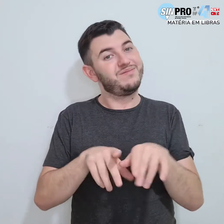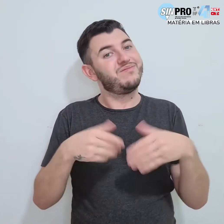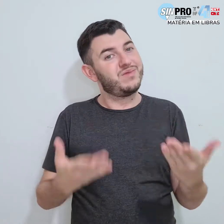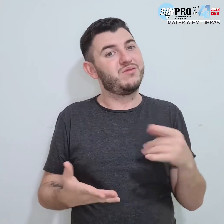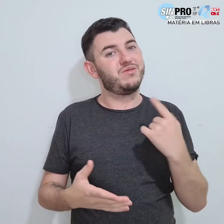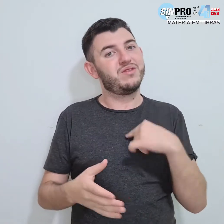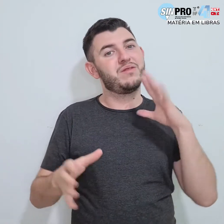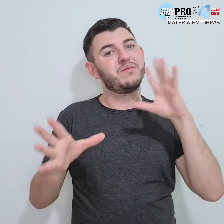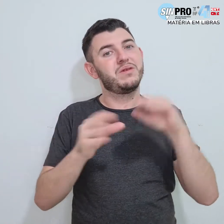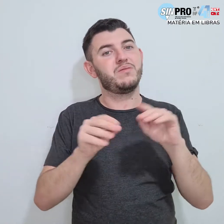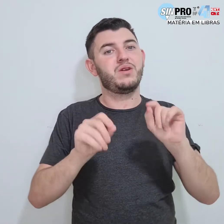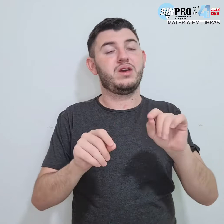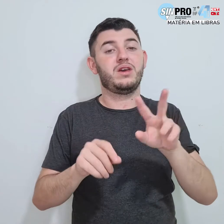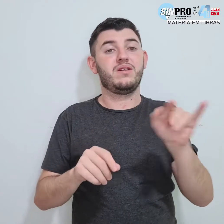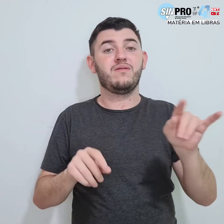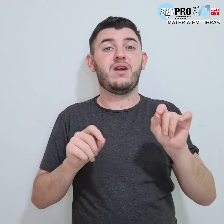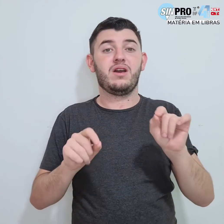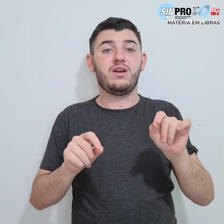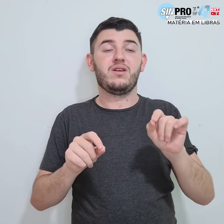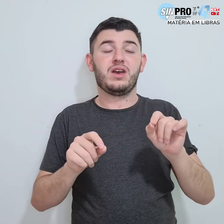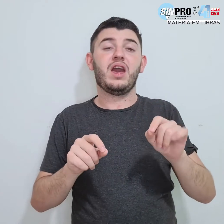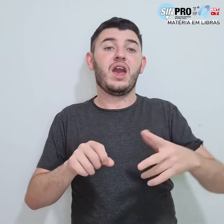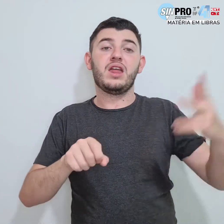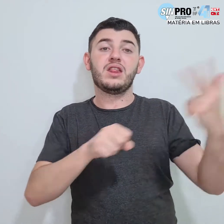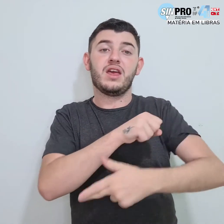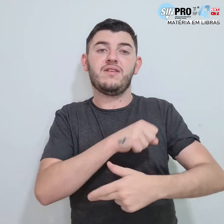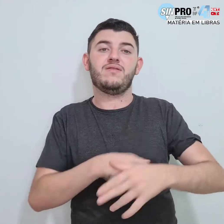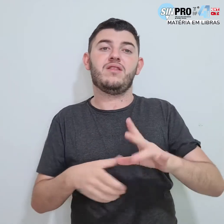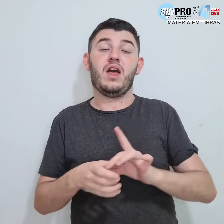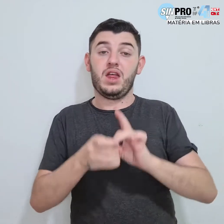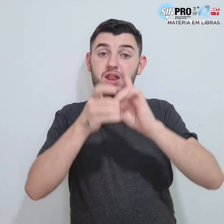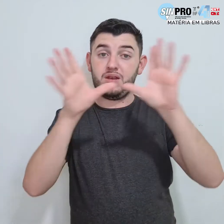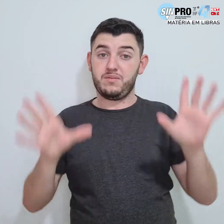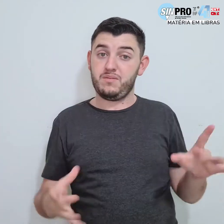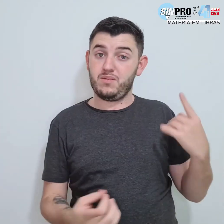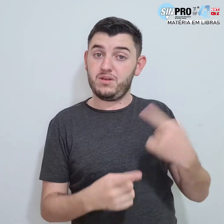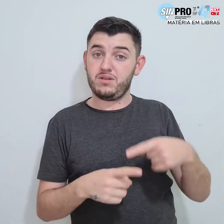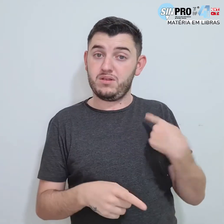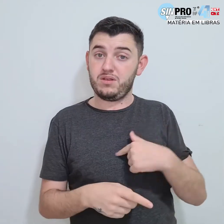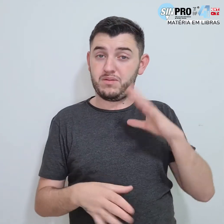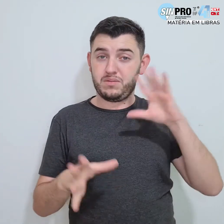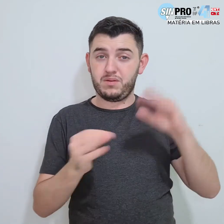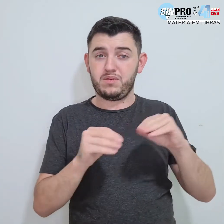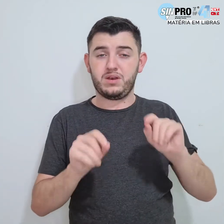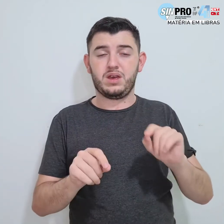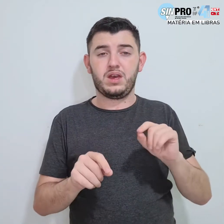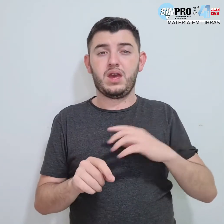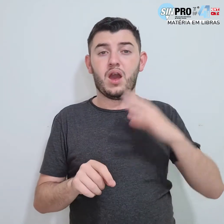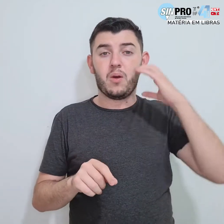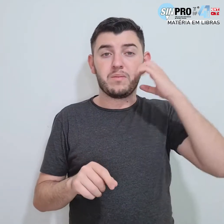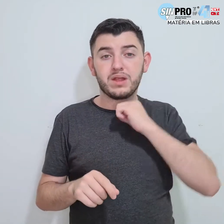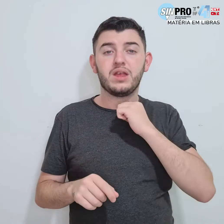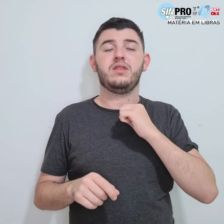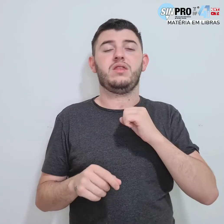na consolidação da própria democracia, já que a obtenção e o tratamento ostensivo de dados